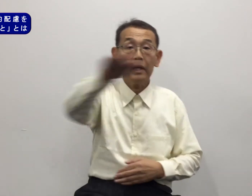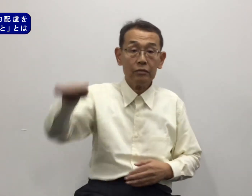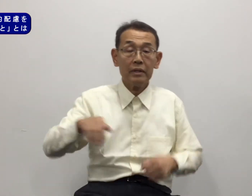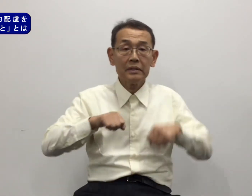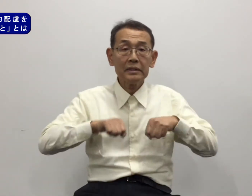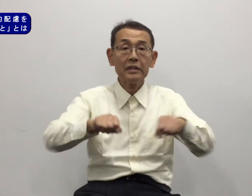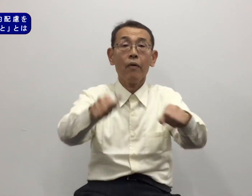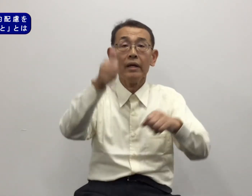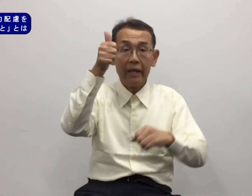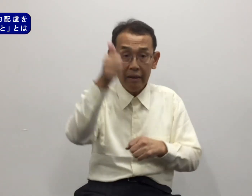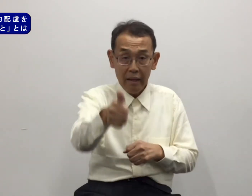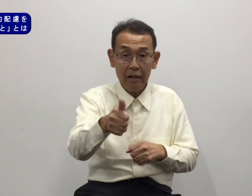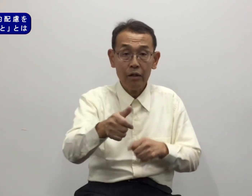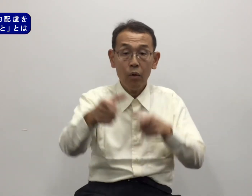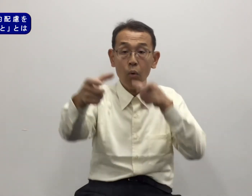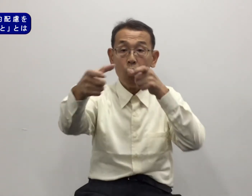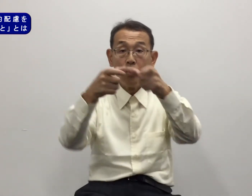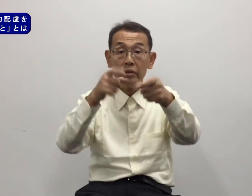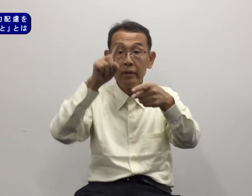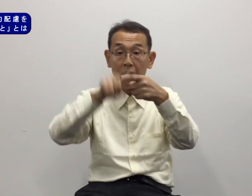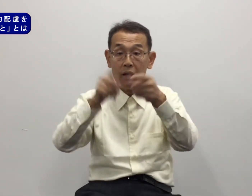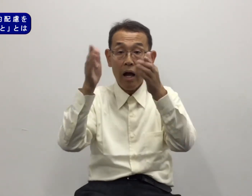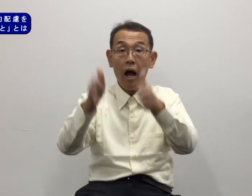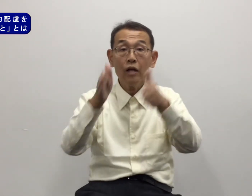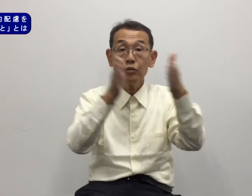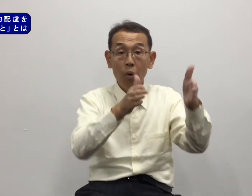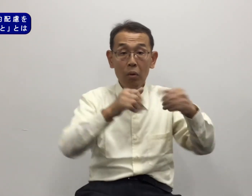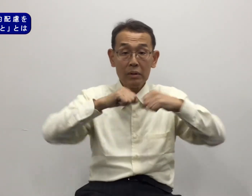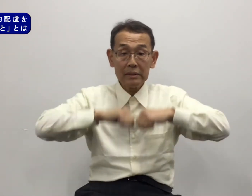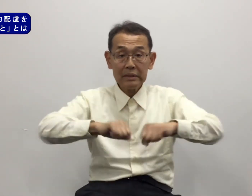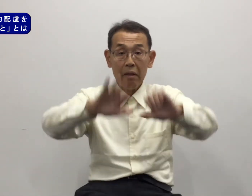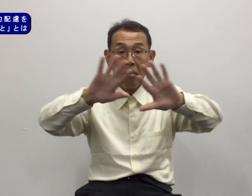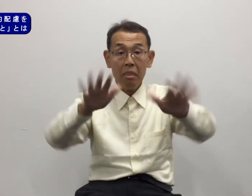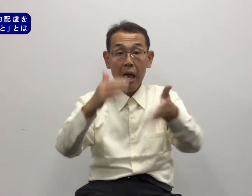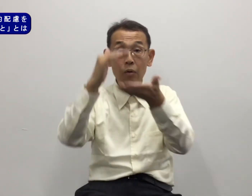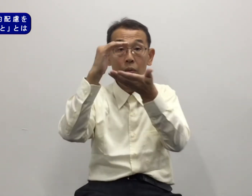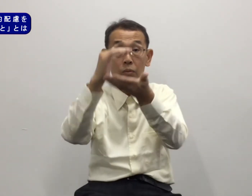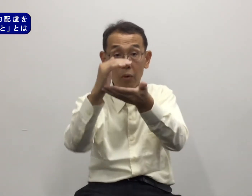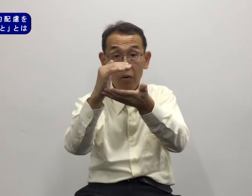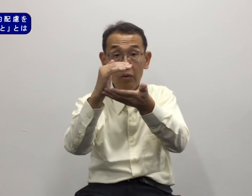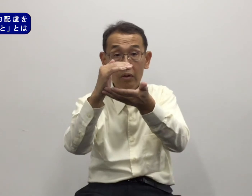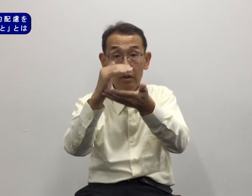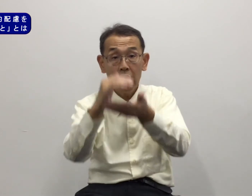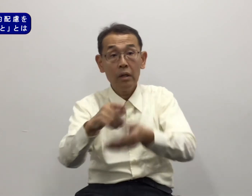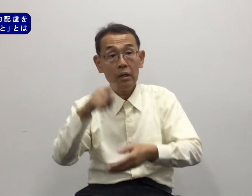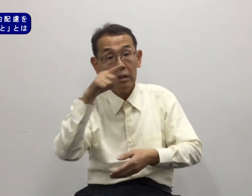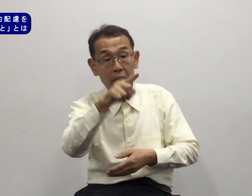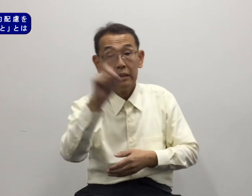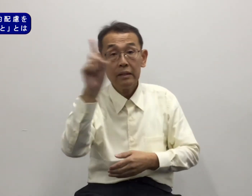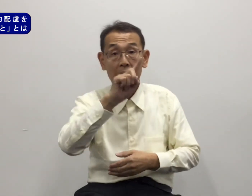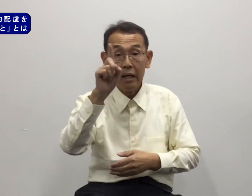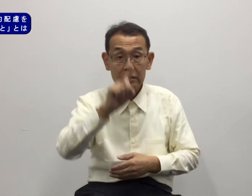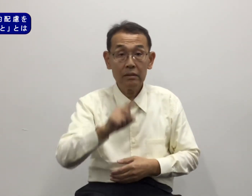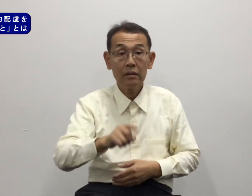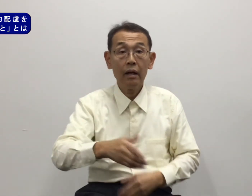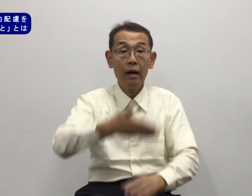皆さんがすてはいけない合理的配慮をしないこととはどういったことでしょう